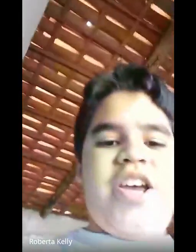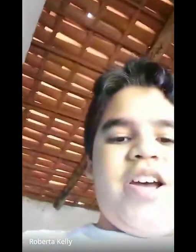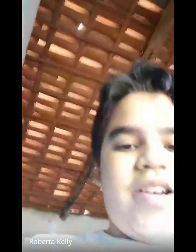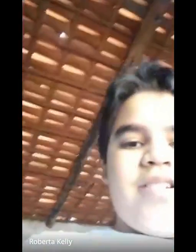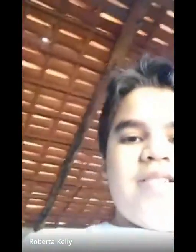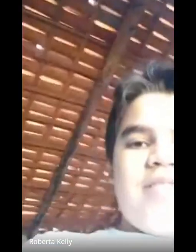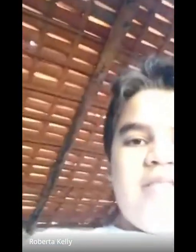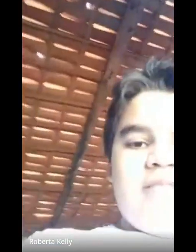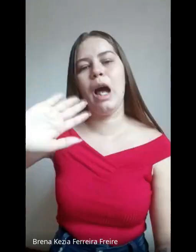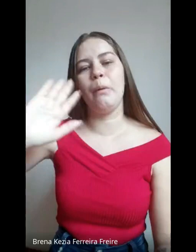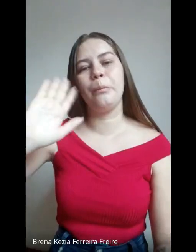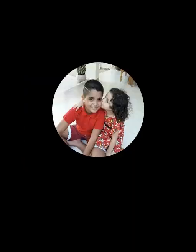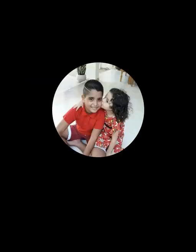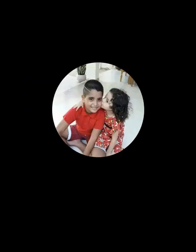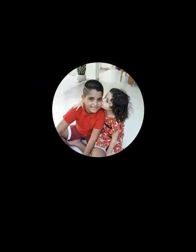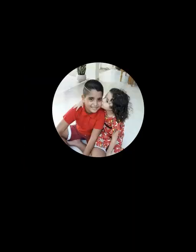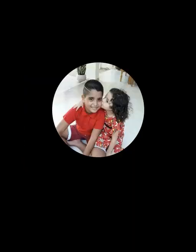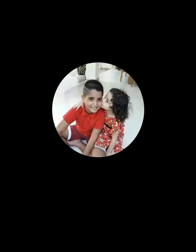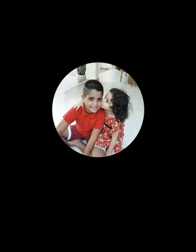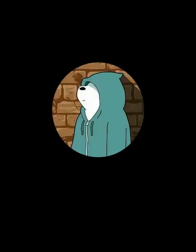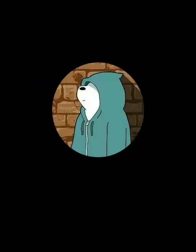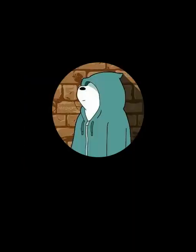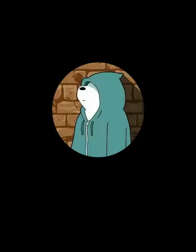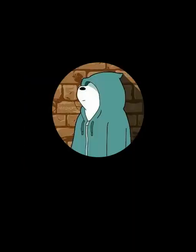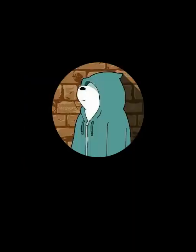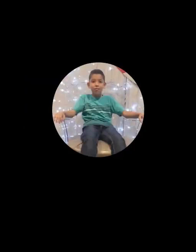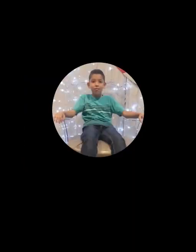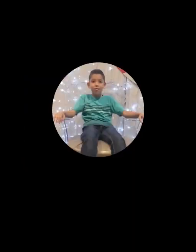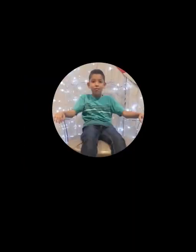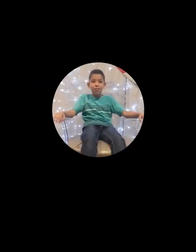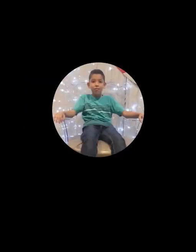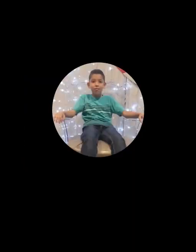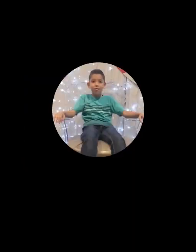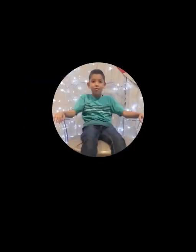Tchau. Tchau, tia. Tchau, tchau, tia. Tchau.